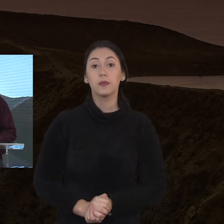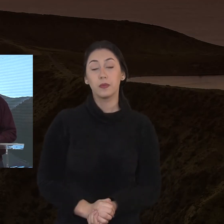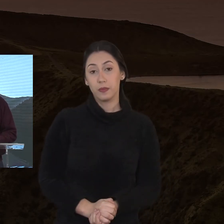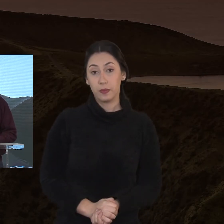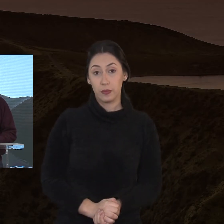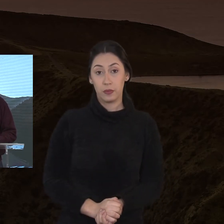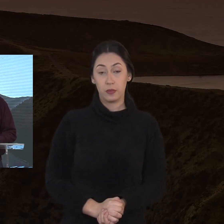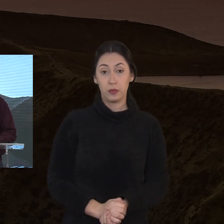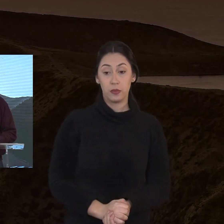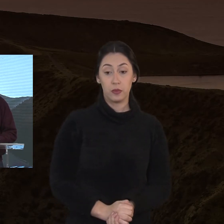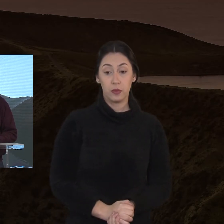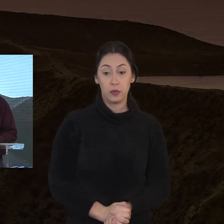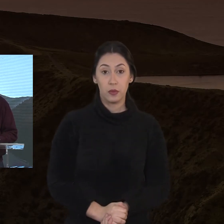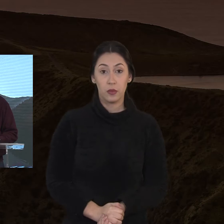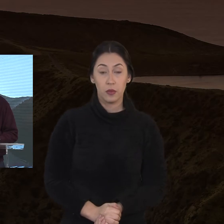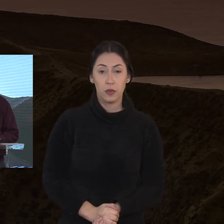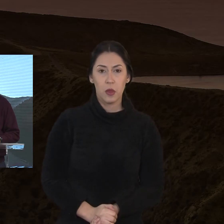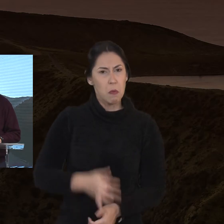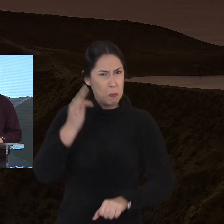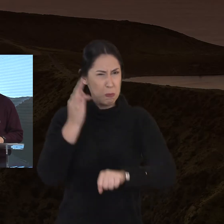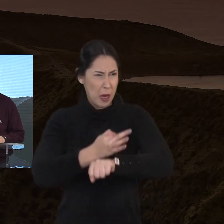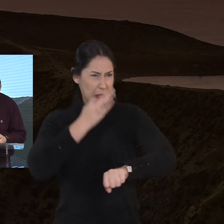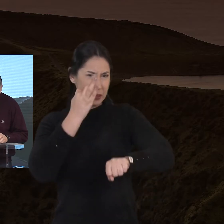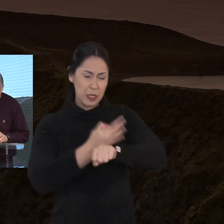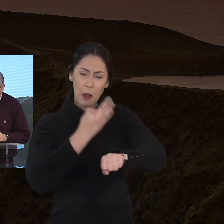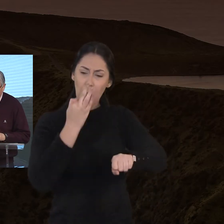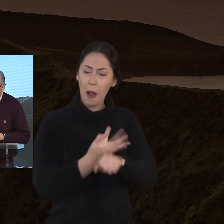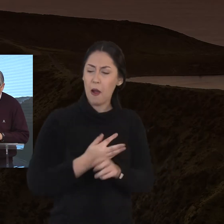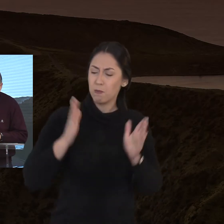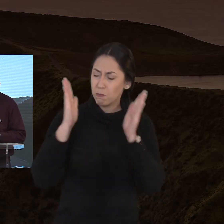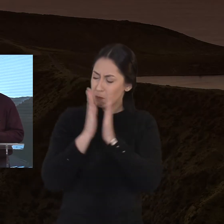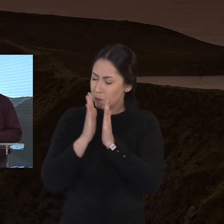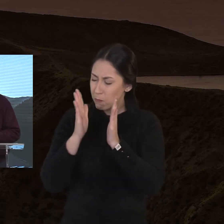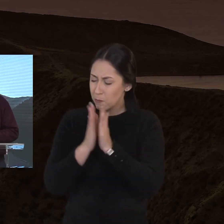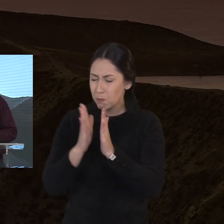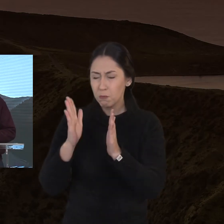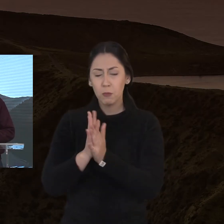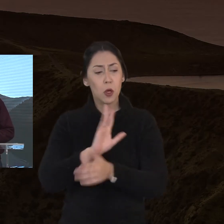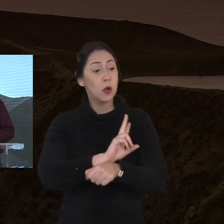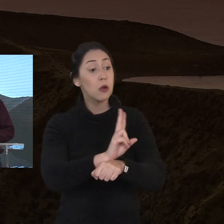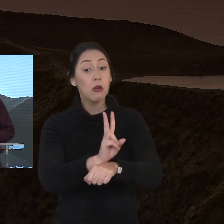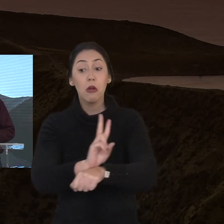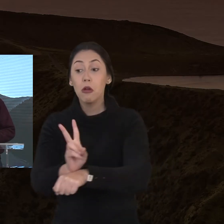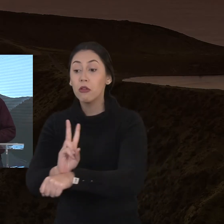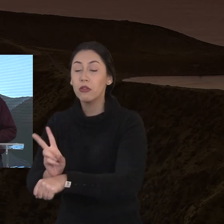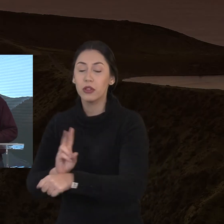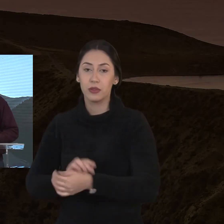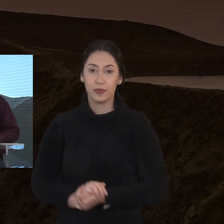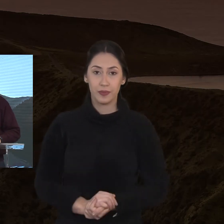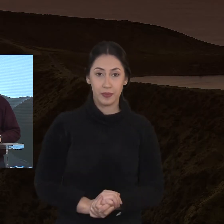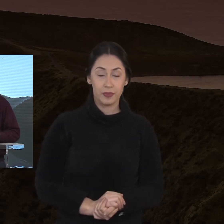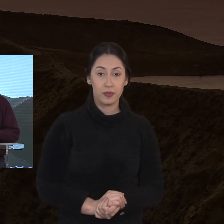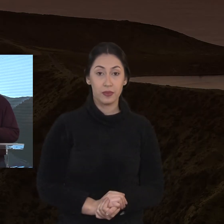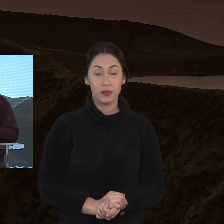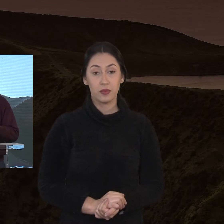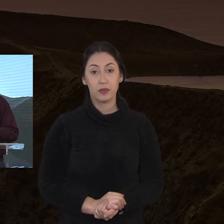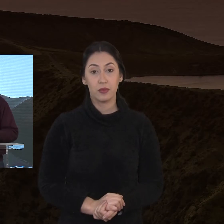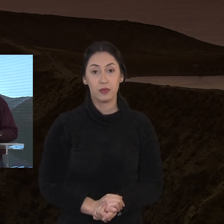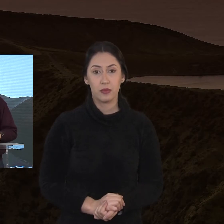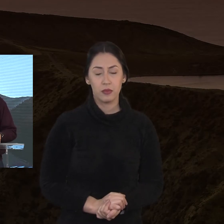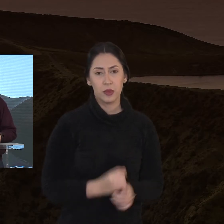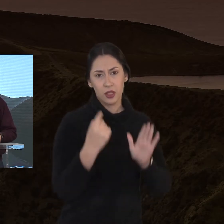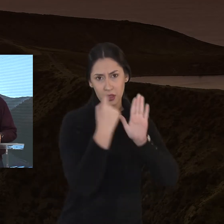a para isto vigiando com toda perseverança e suplica por todos os santos eu